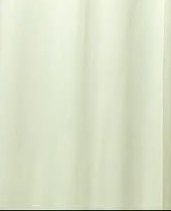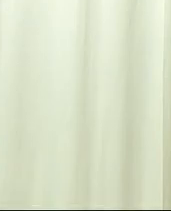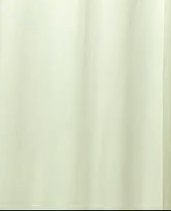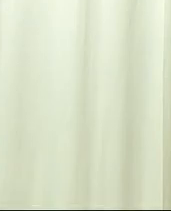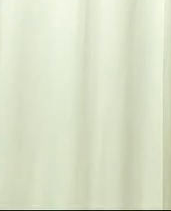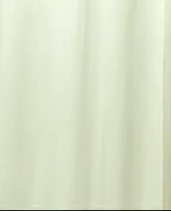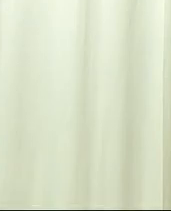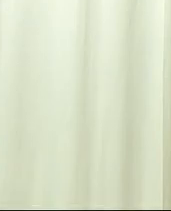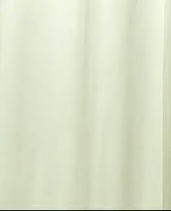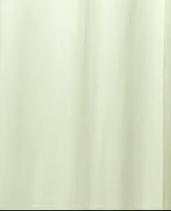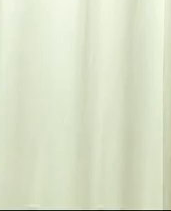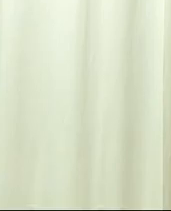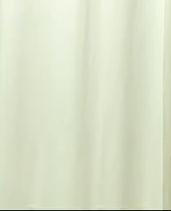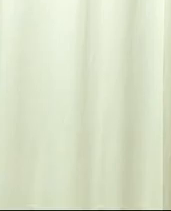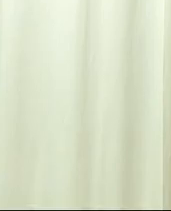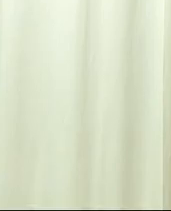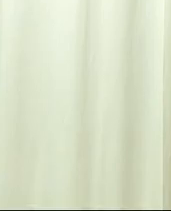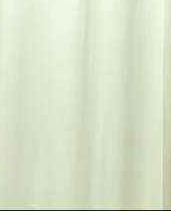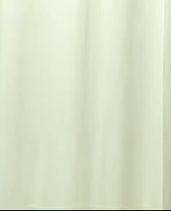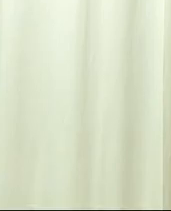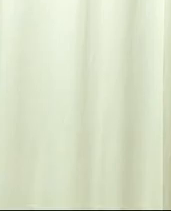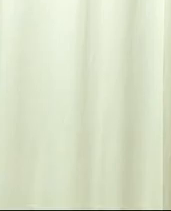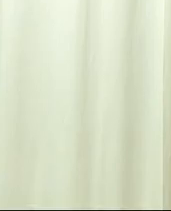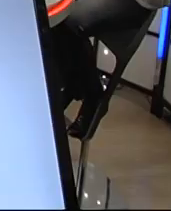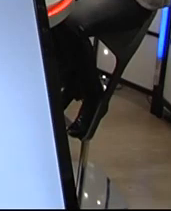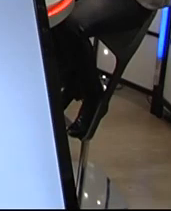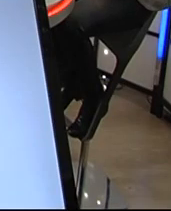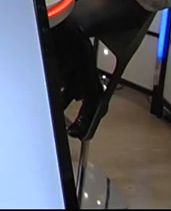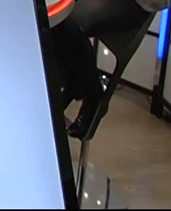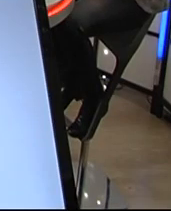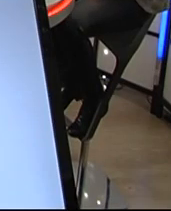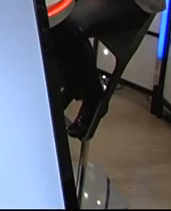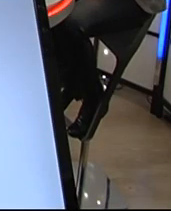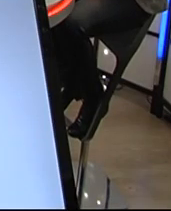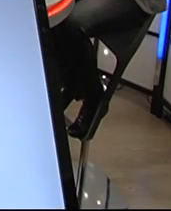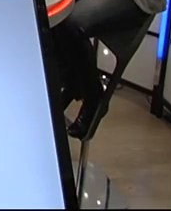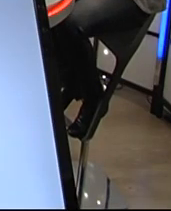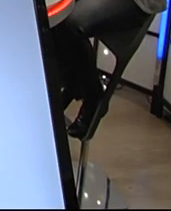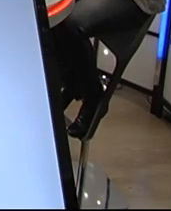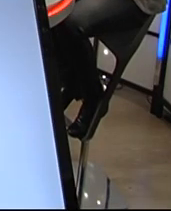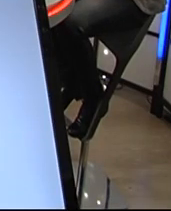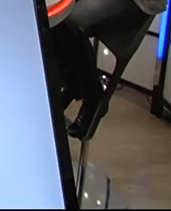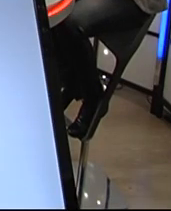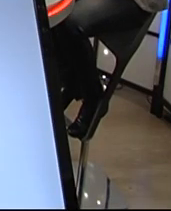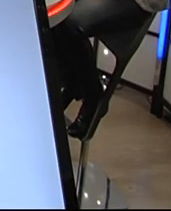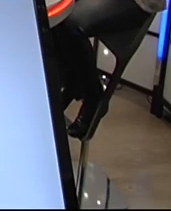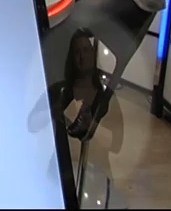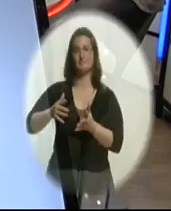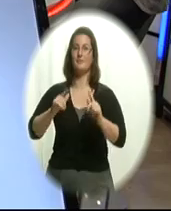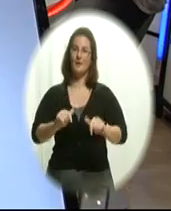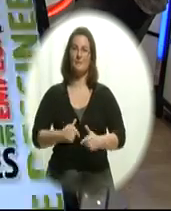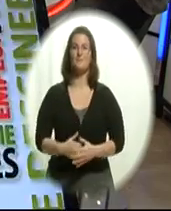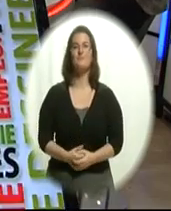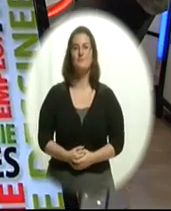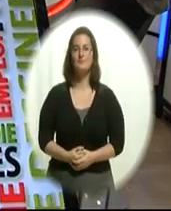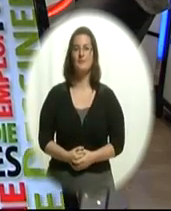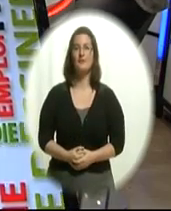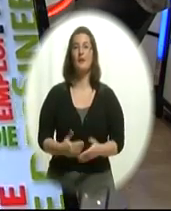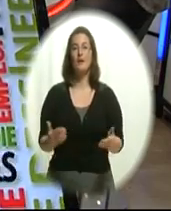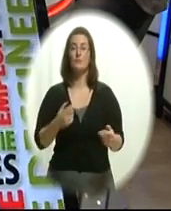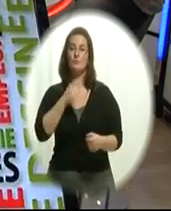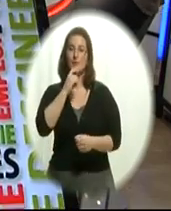l'écran, cette traduction en langue des signes qui va ponctuer toute l'émission de la quotidienne de ce soir. En deuxième